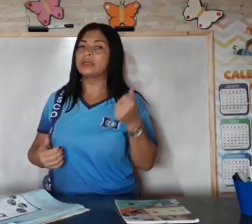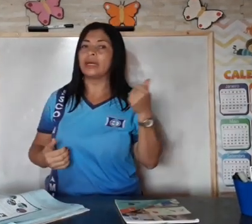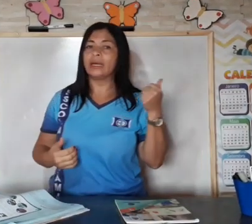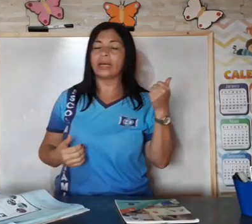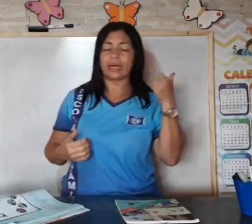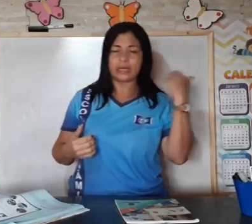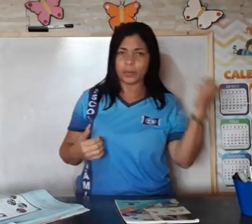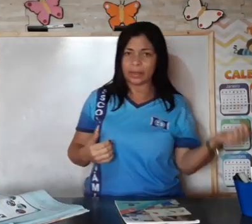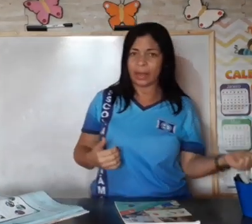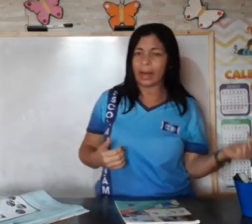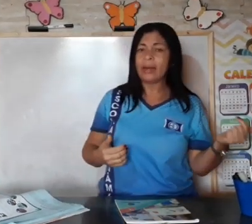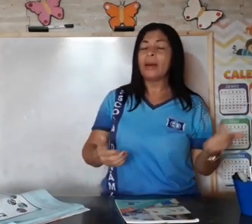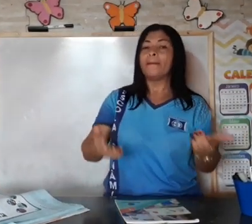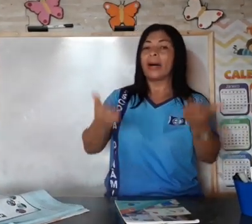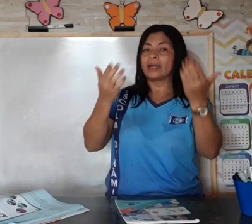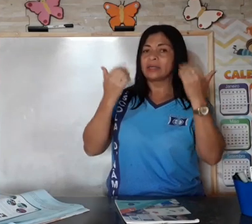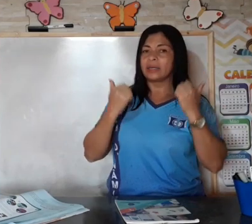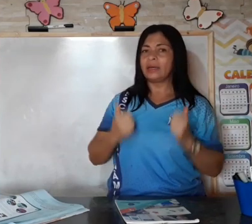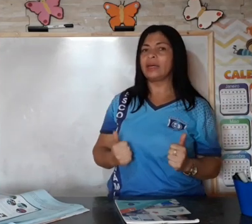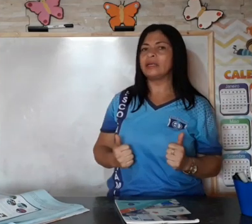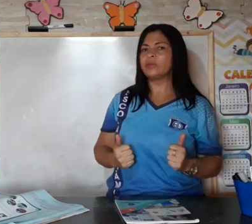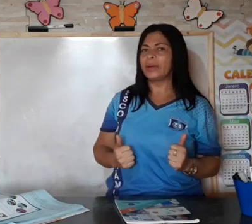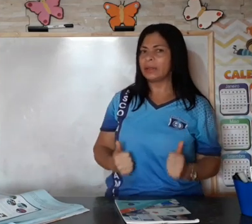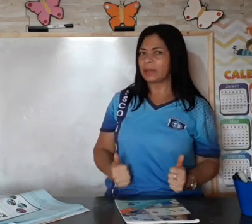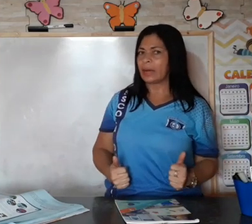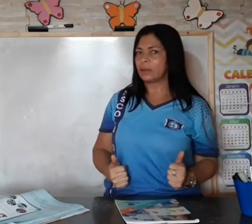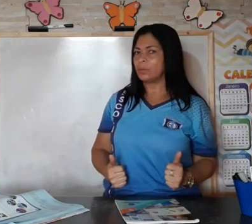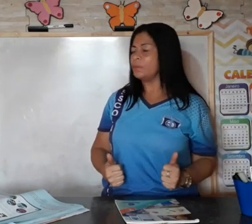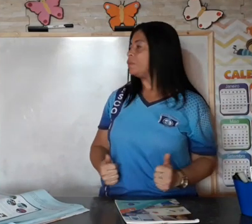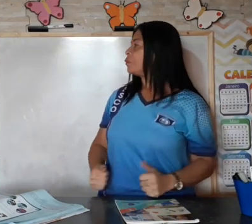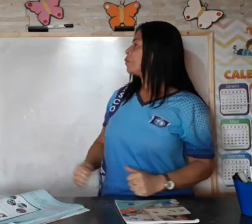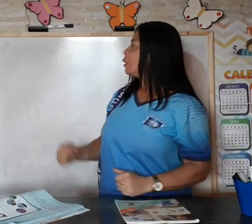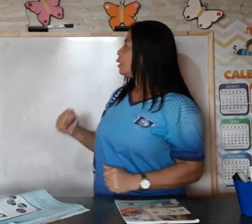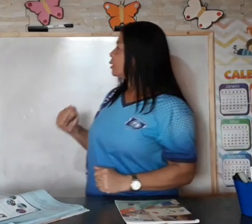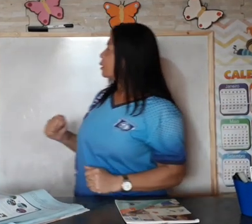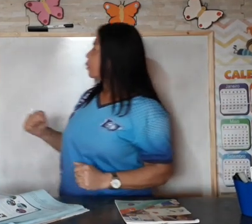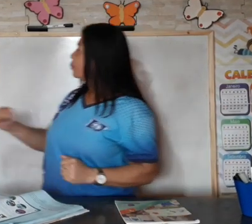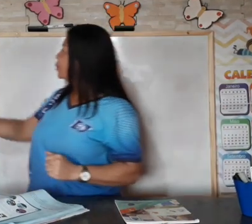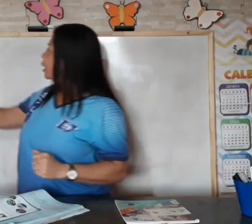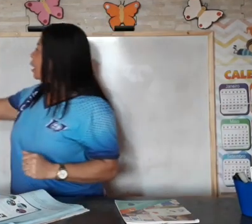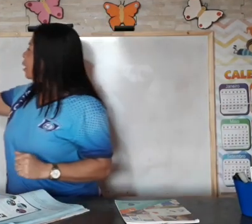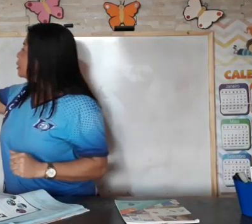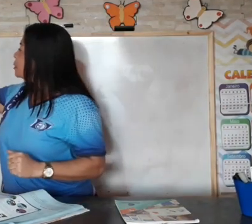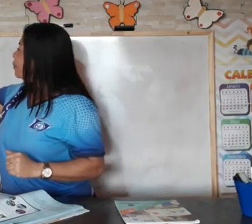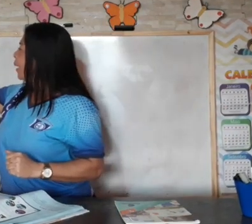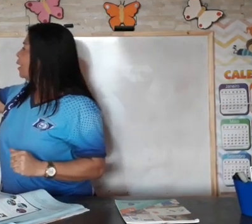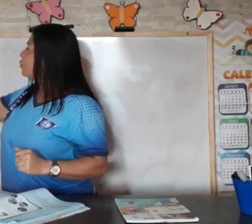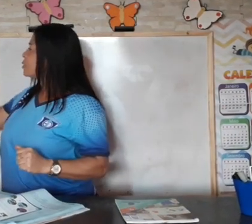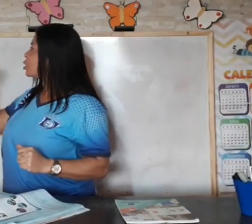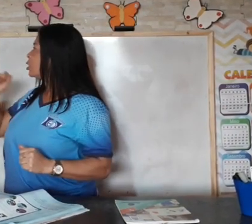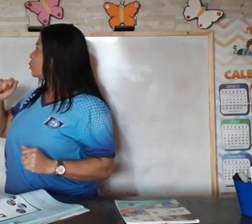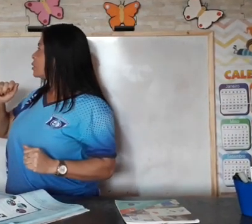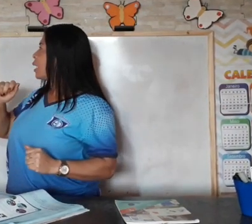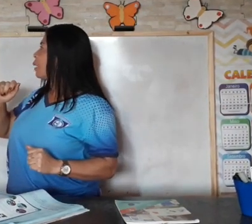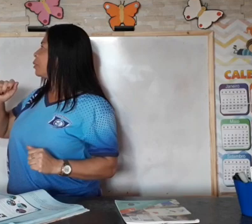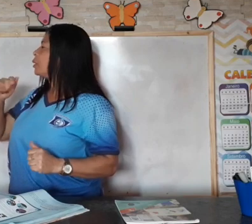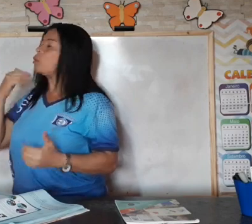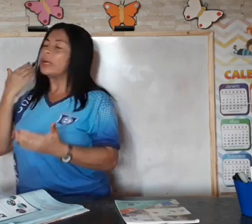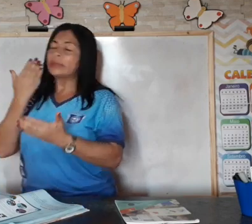ser, respeitar para ser respeitado. Então, para que vocês que não sabem,